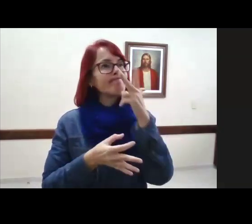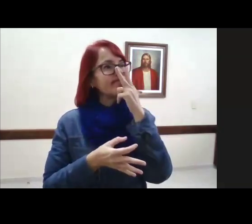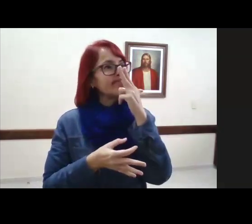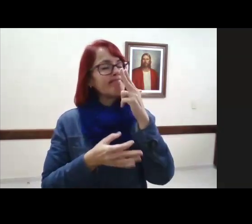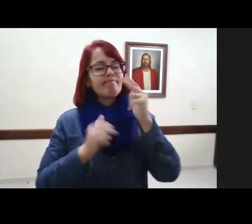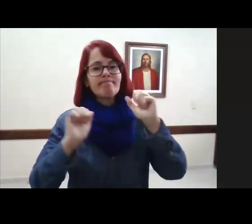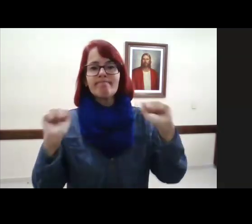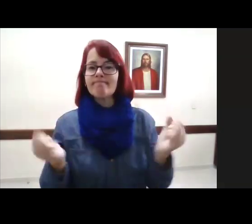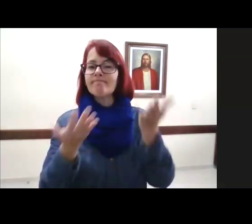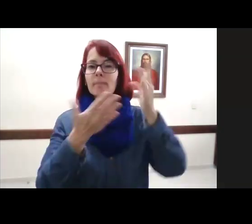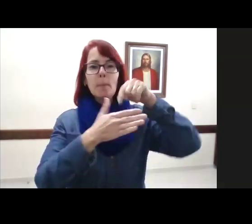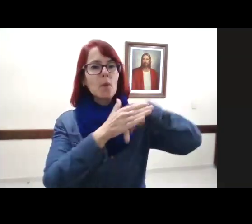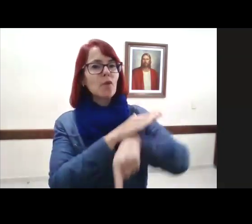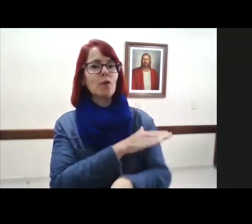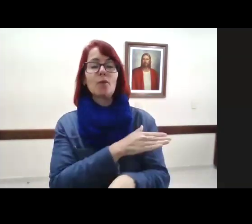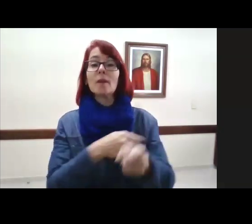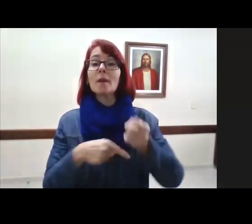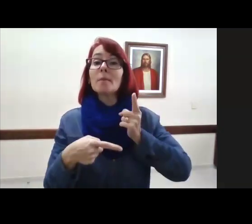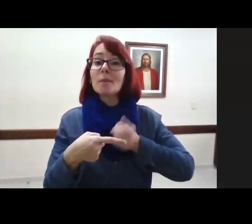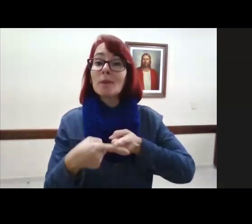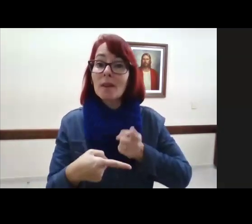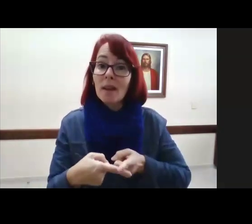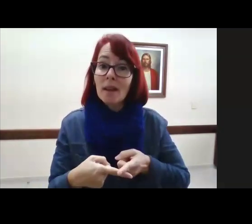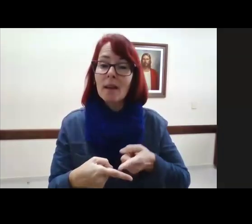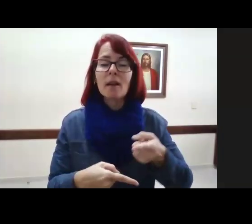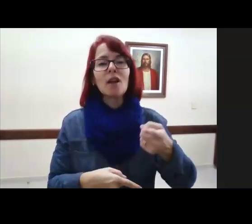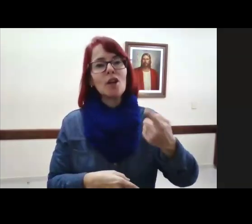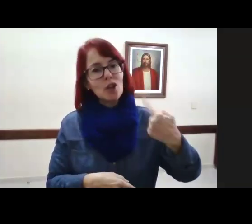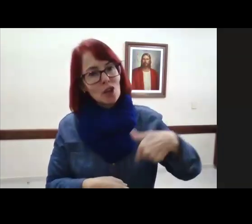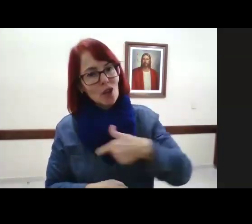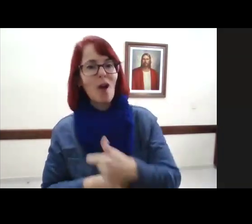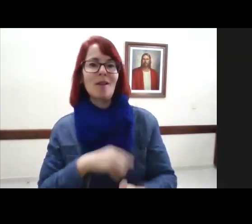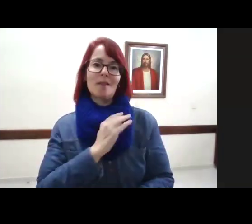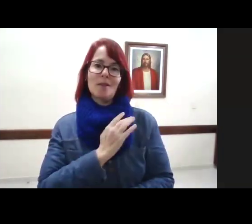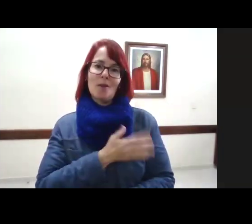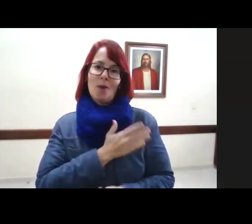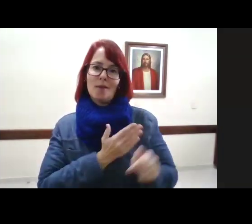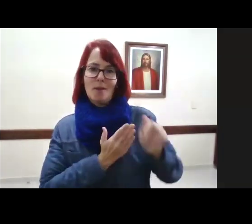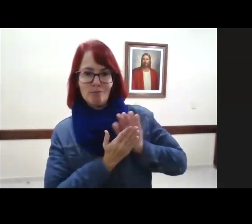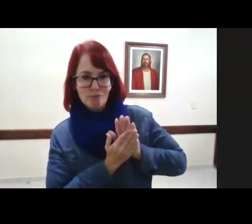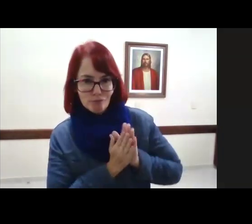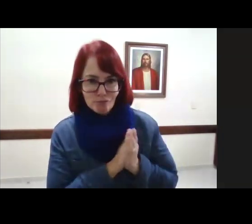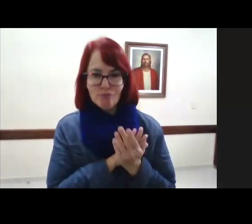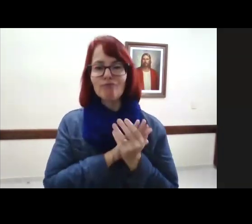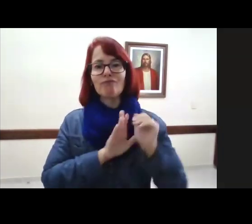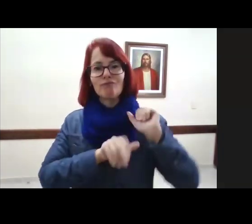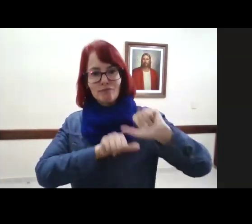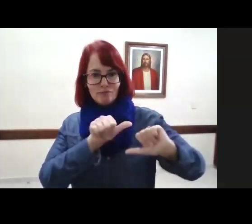e ela aconteceu para que nós possamos ter a oportunidade de transformar o nosso coração, para que